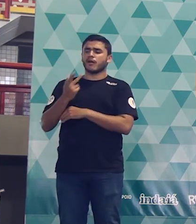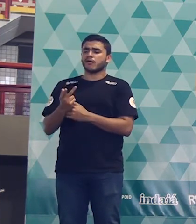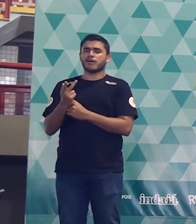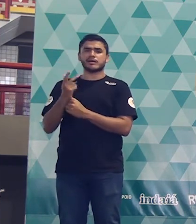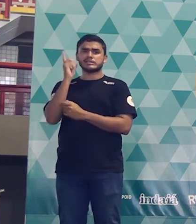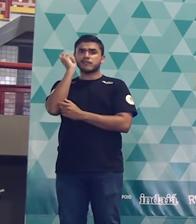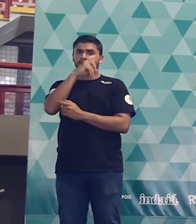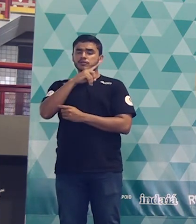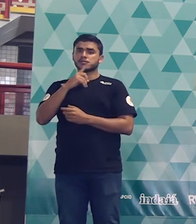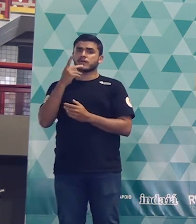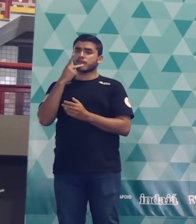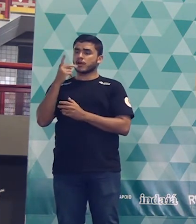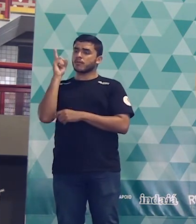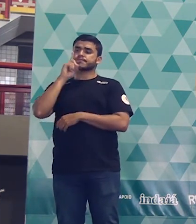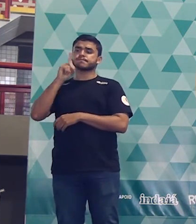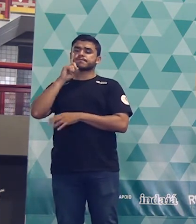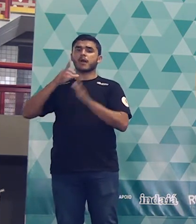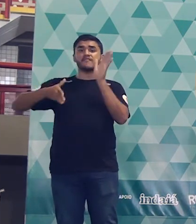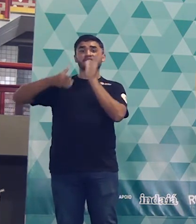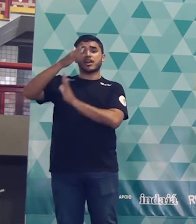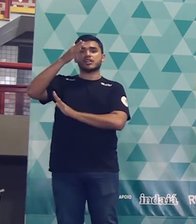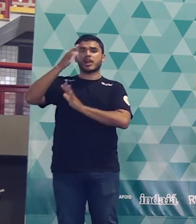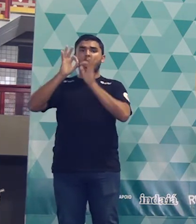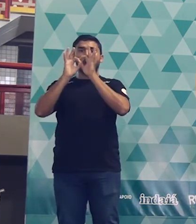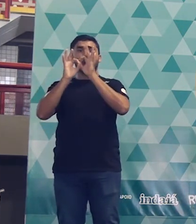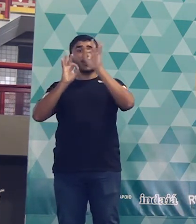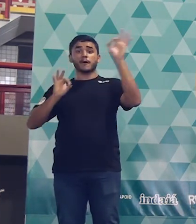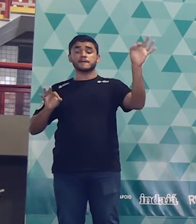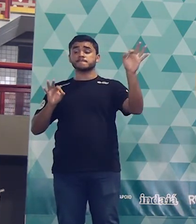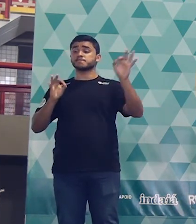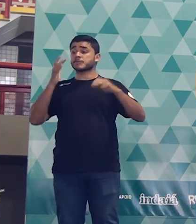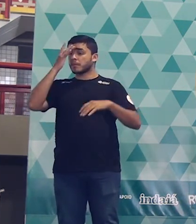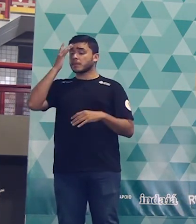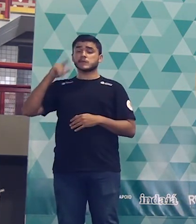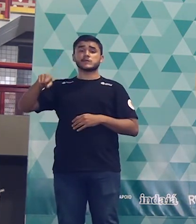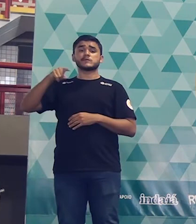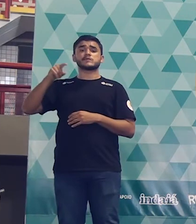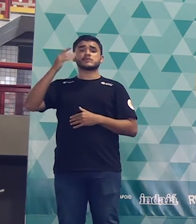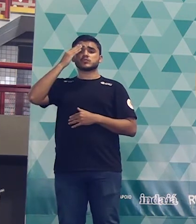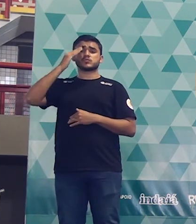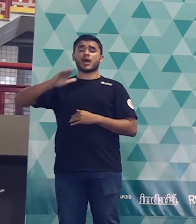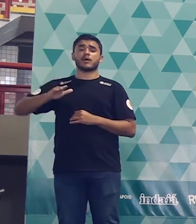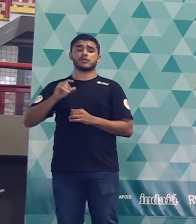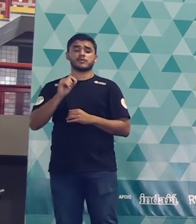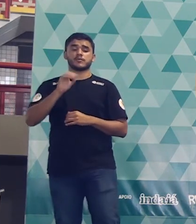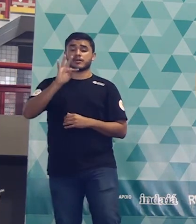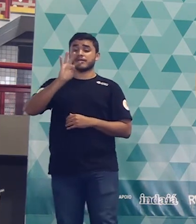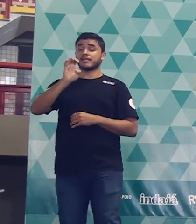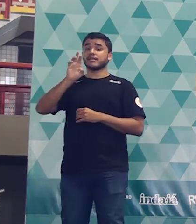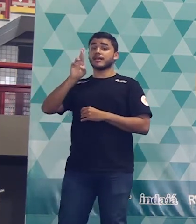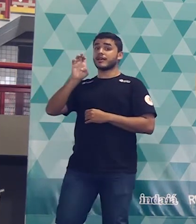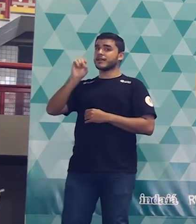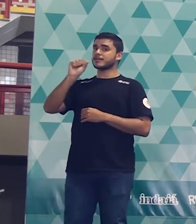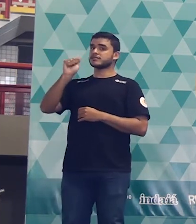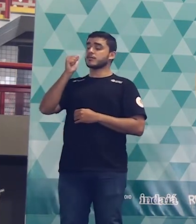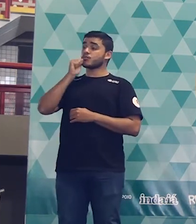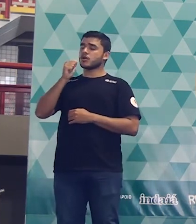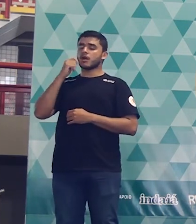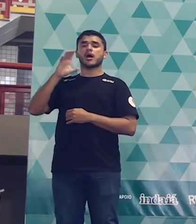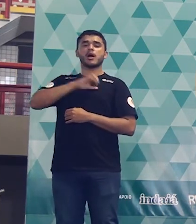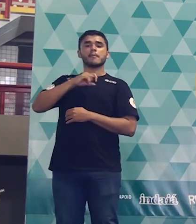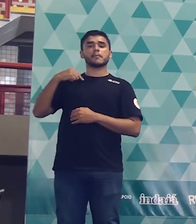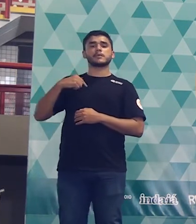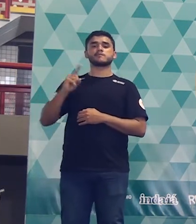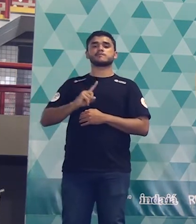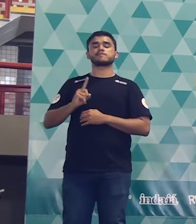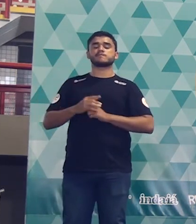lugar bem longe, para ninguém saber. Ninguém saber o quê? Que a Tereza não me amava, né? E